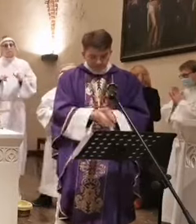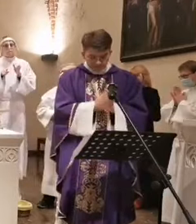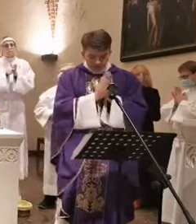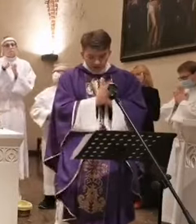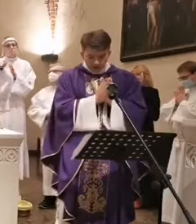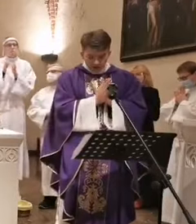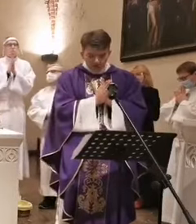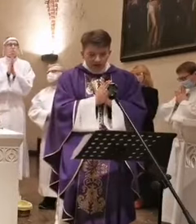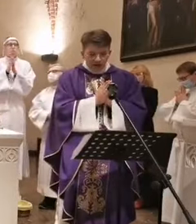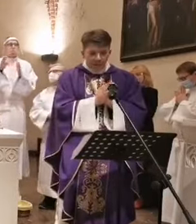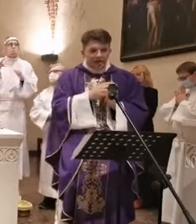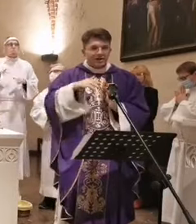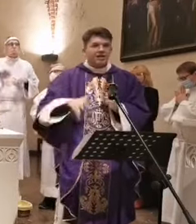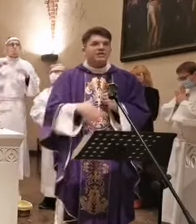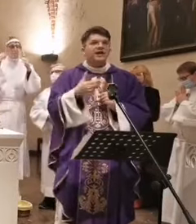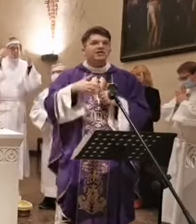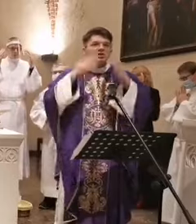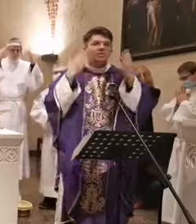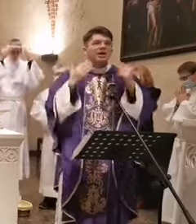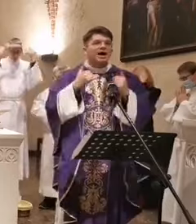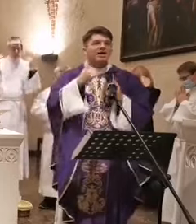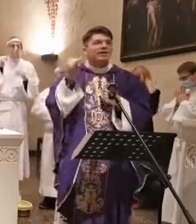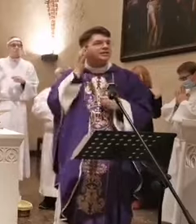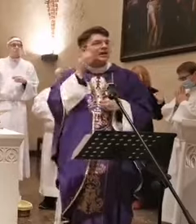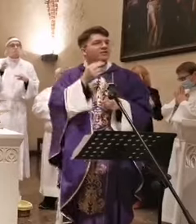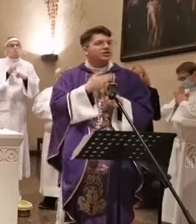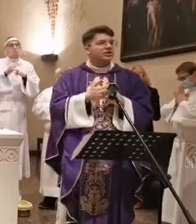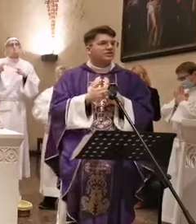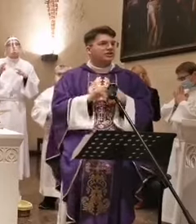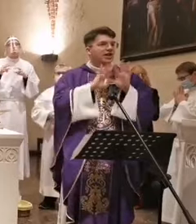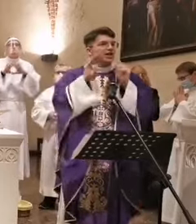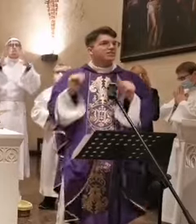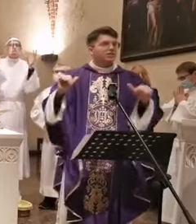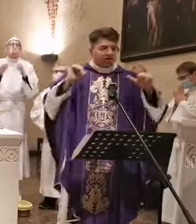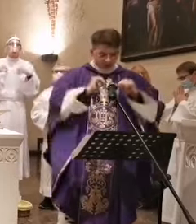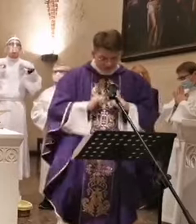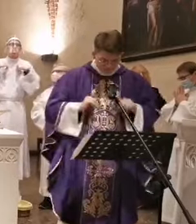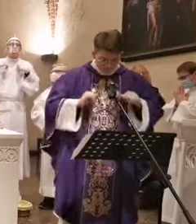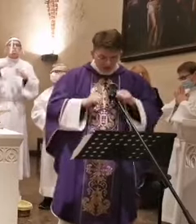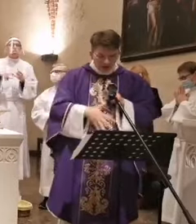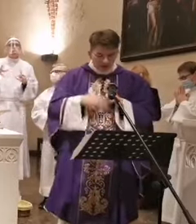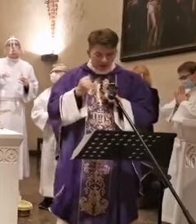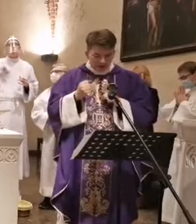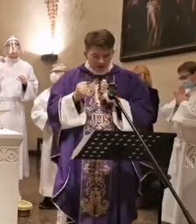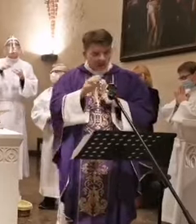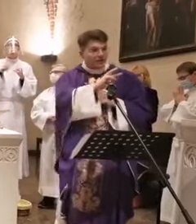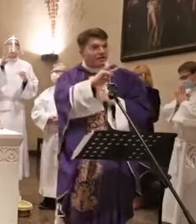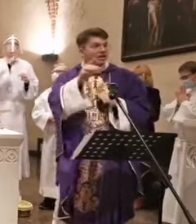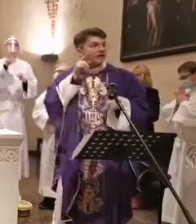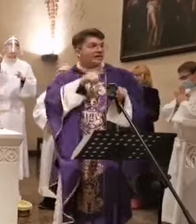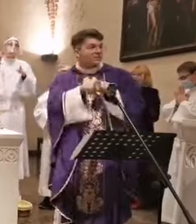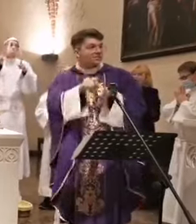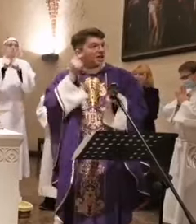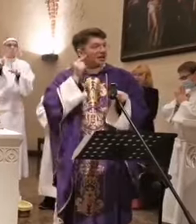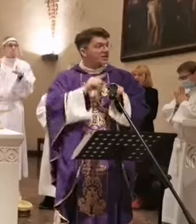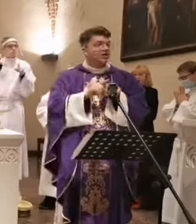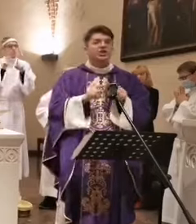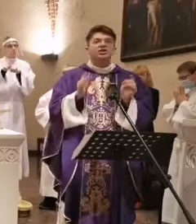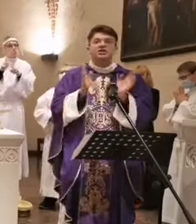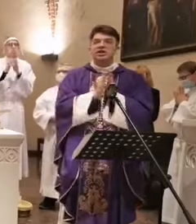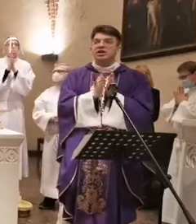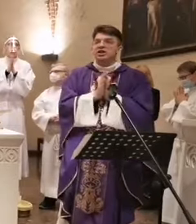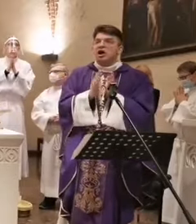wina. Przeto błagam Najświętszą Maryję Zawsze Dziewicę, wszystkich aniołów świętych i Was,